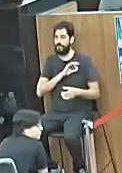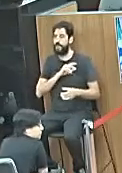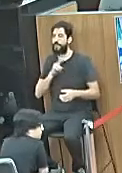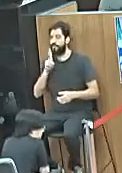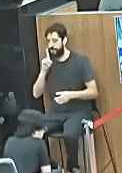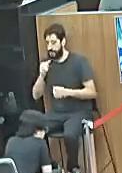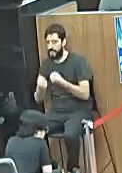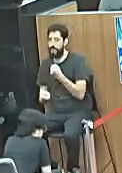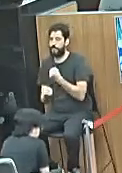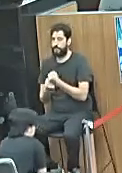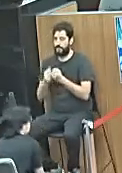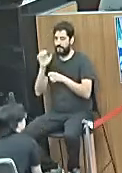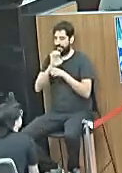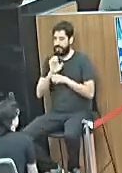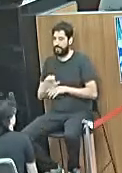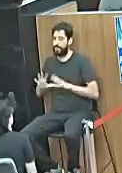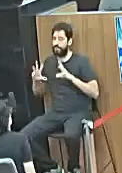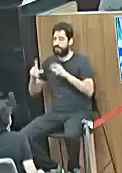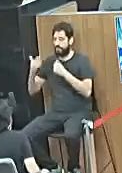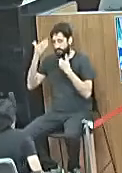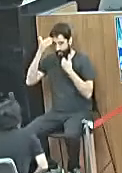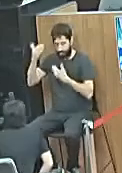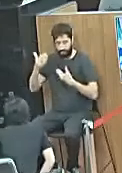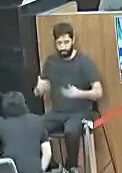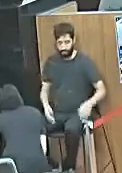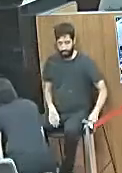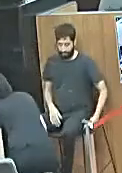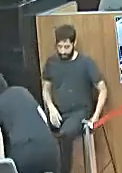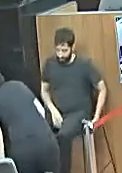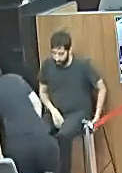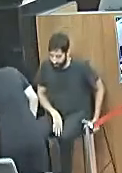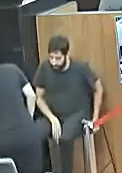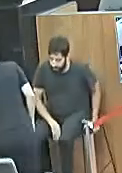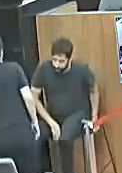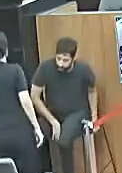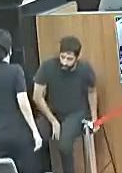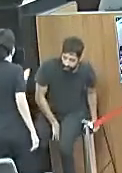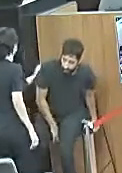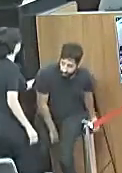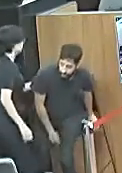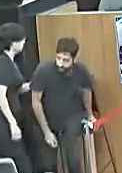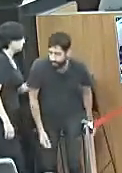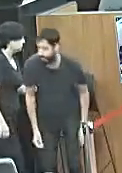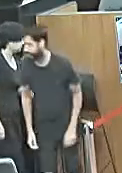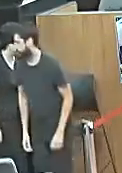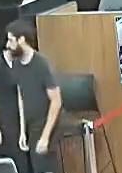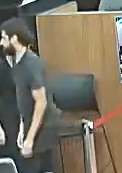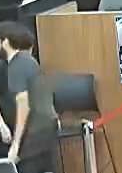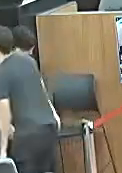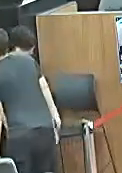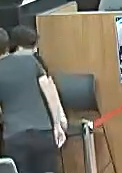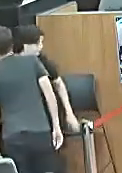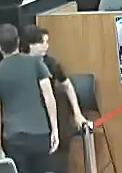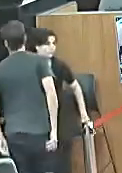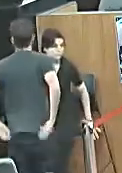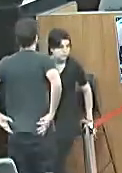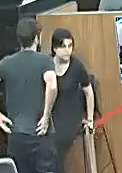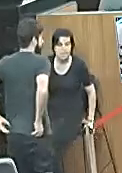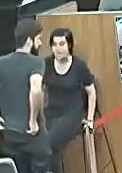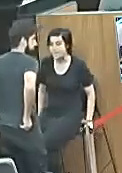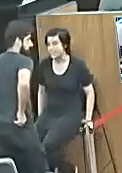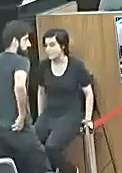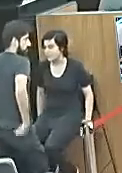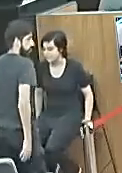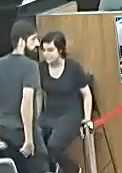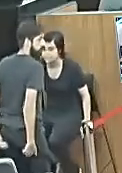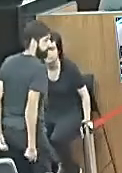no estado inteiro obrigado muito obrigado daniela com a fala selmara mamede